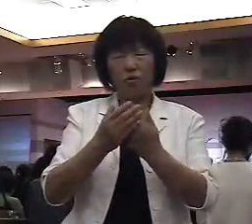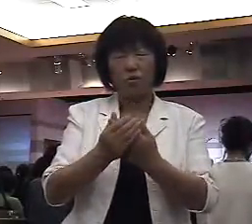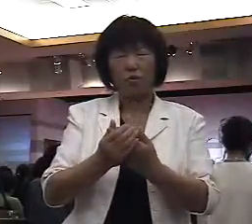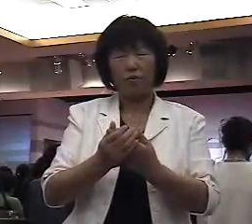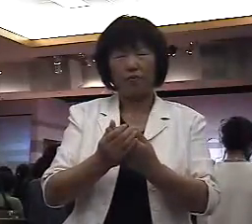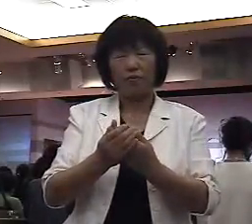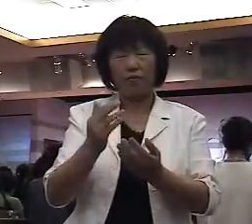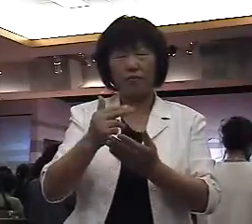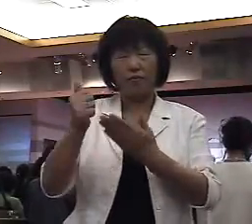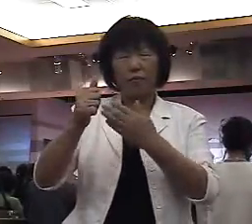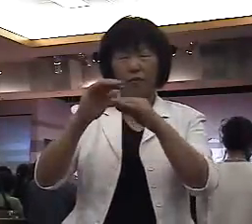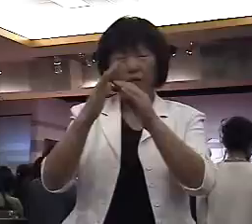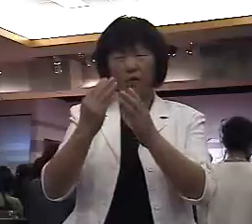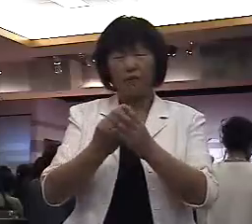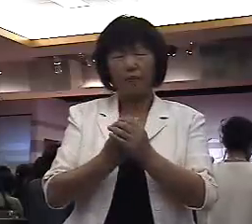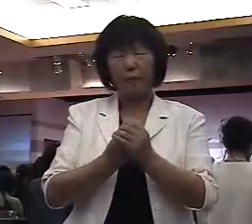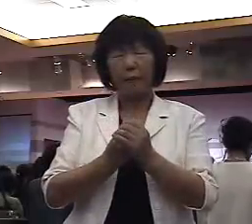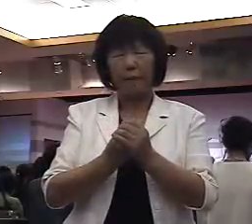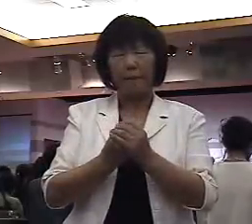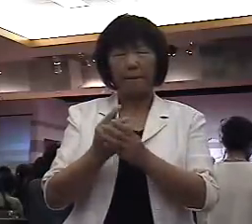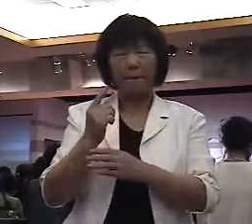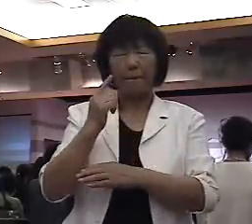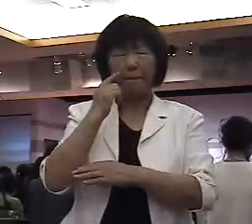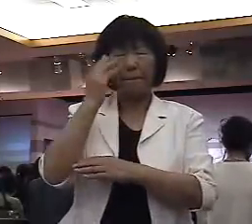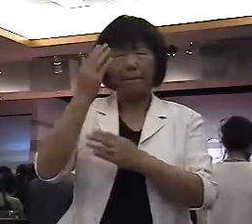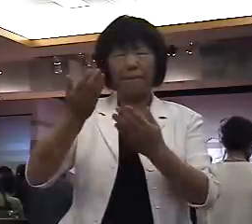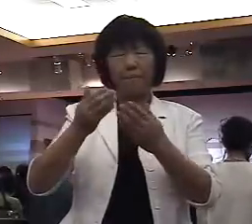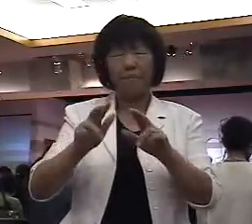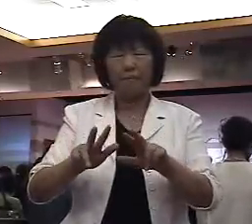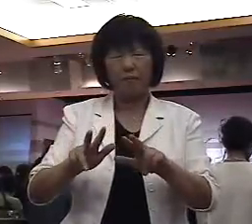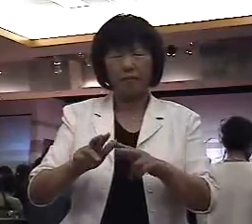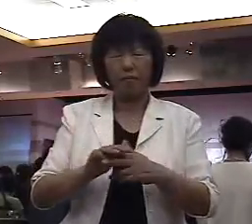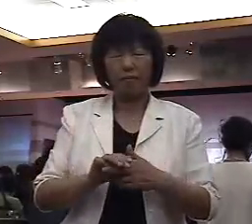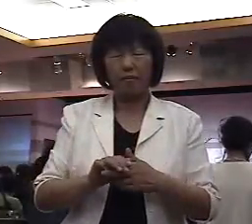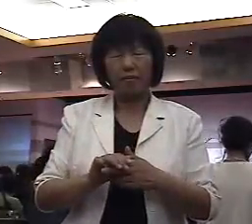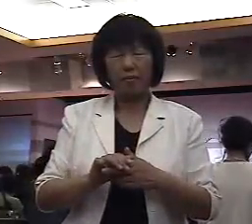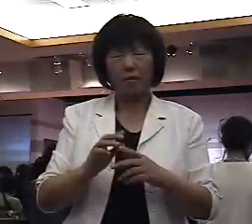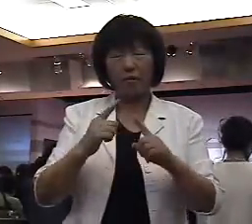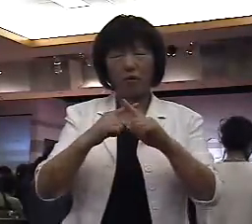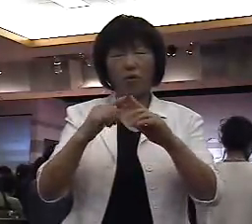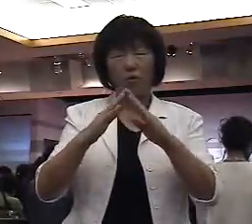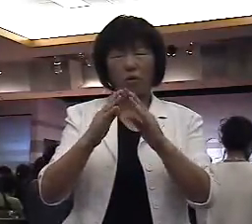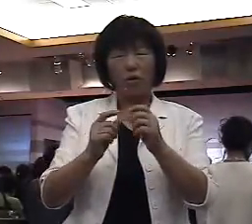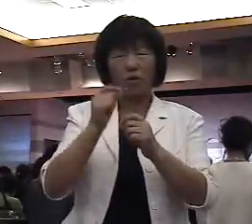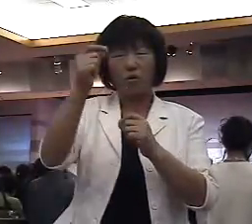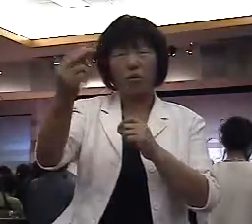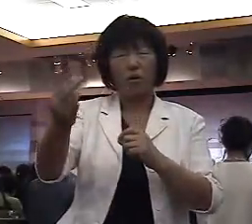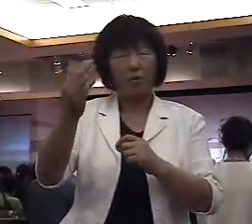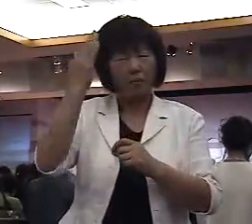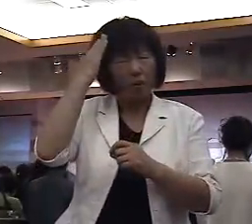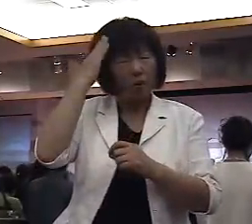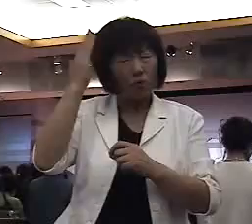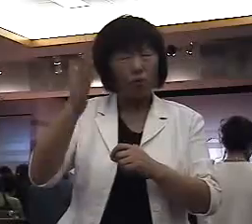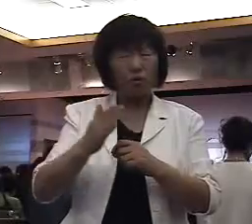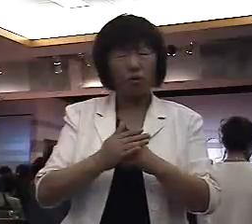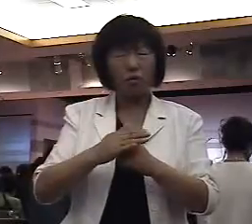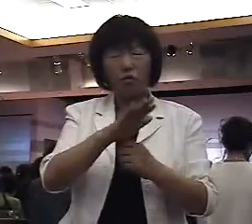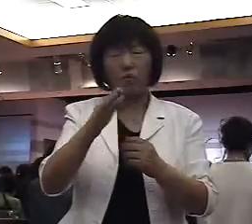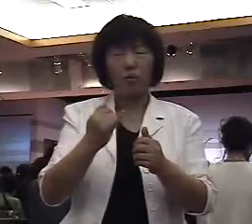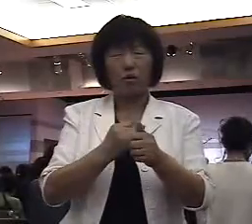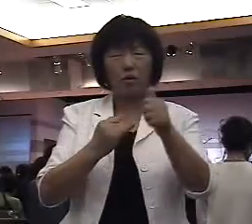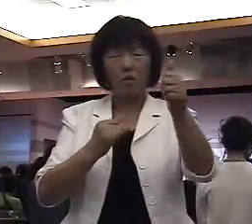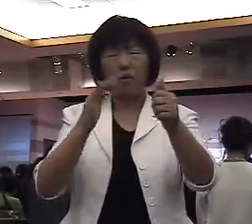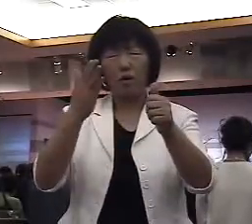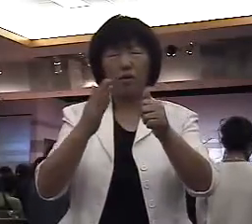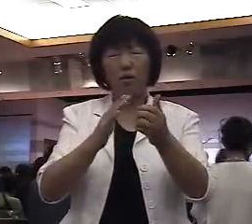주시옵소서. 주님께 모든 영광을 드립니다. 지금은 교회의 영원한 머리가 되시는 우리의 신랑